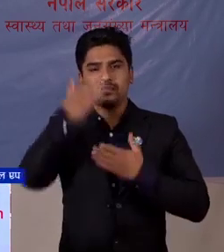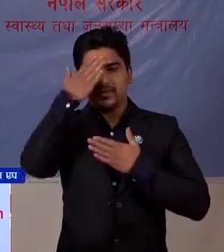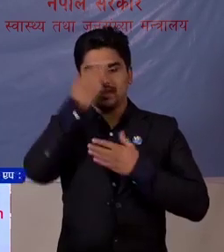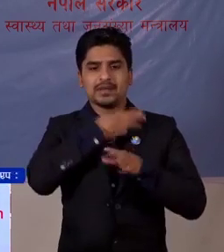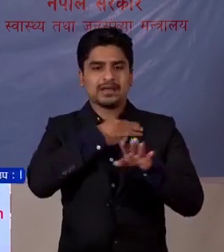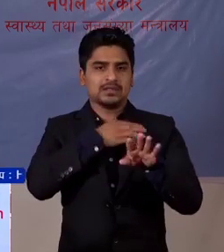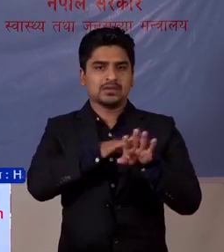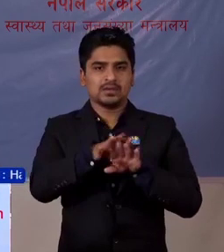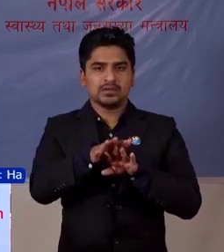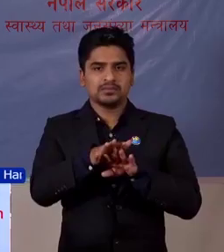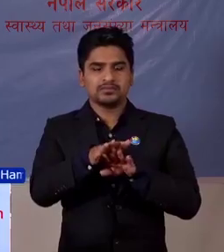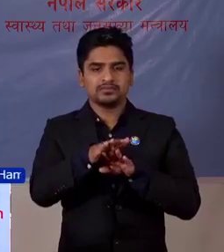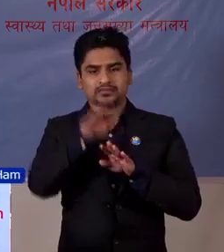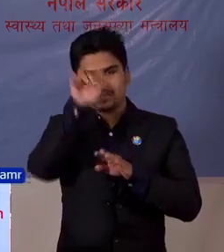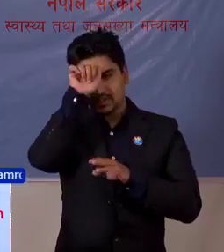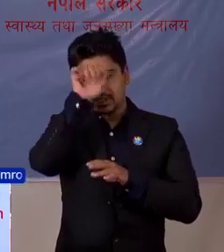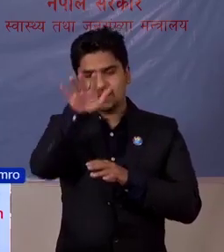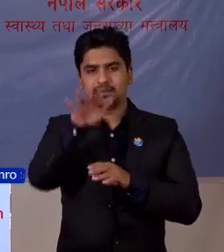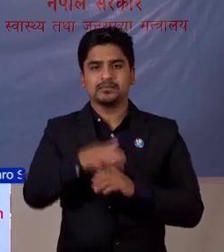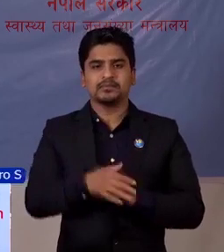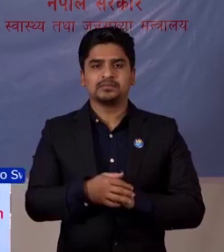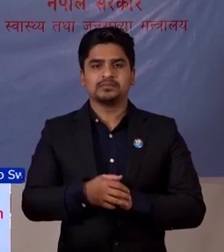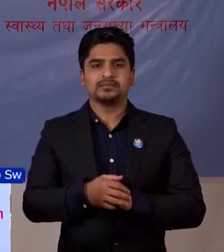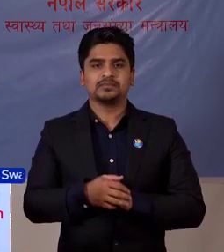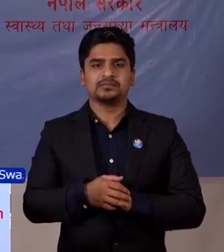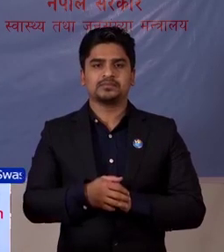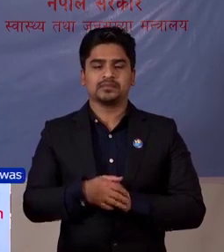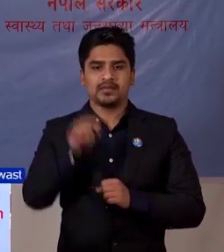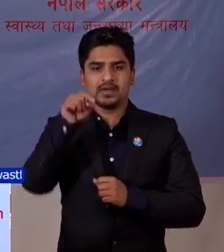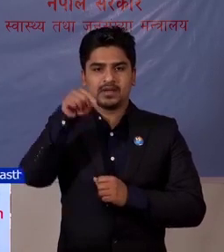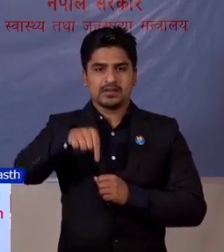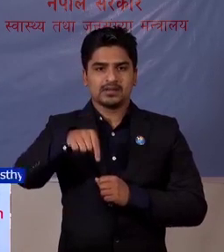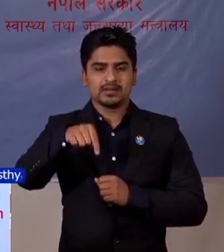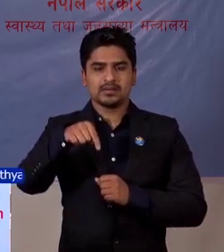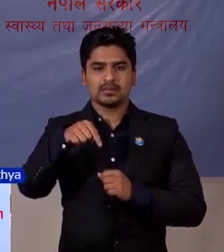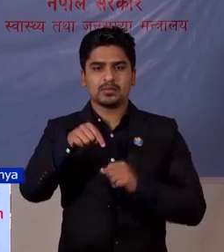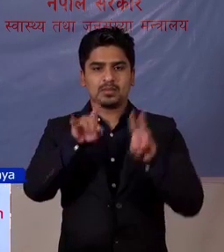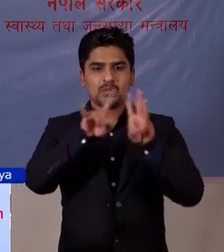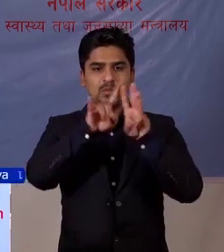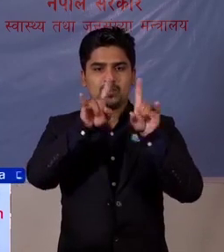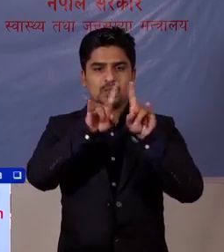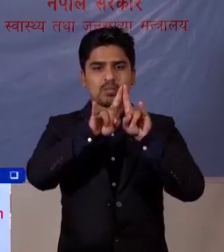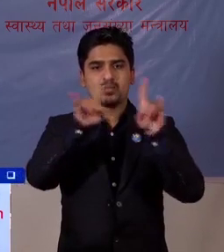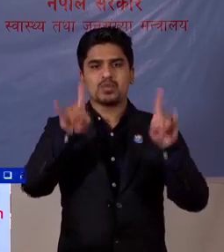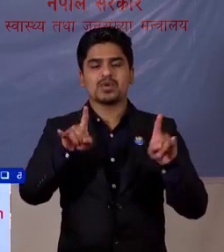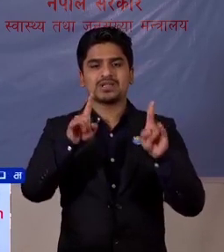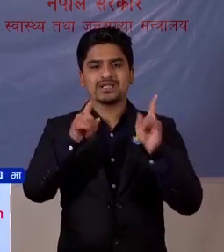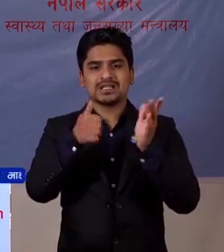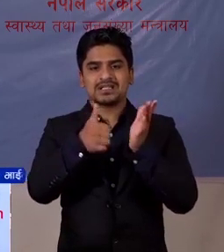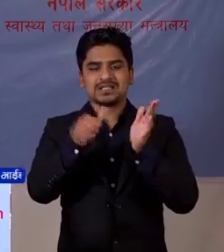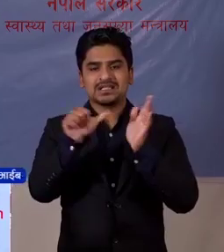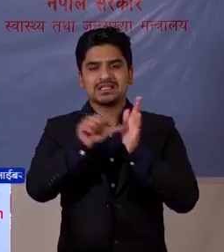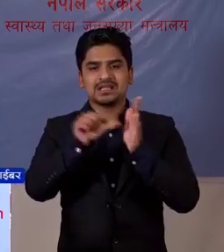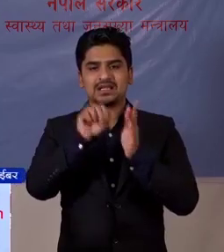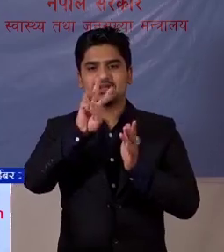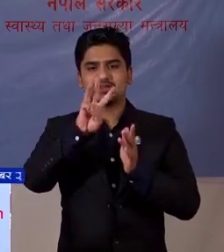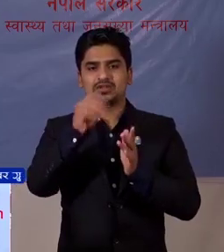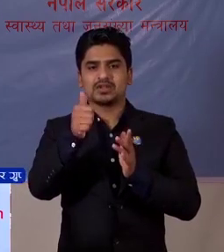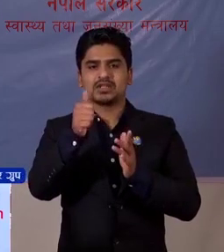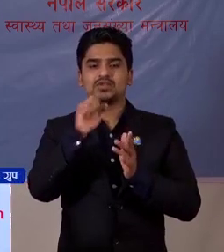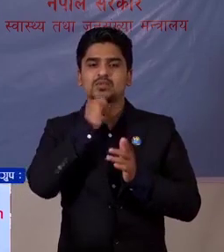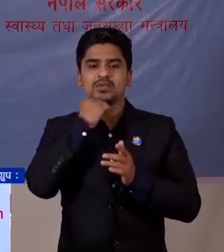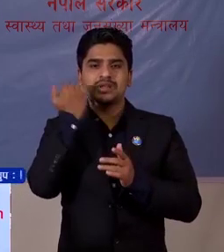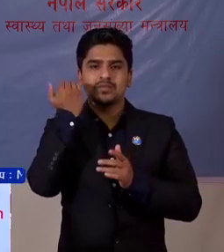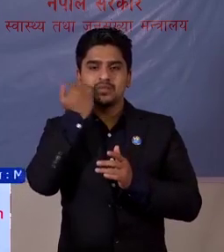सङ्क्रमित व्यक्तिहरूको विवरण दिन चाहन्छु। आज पर्सा जिल्लाका 36 पुरुषको